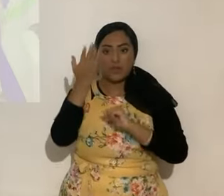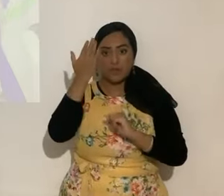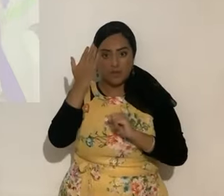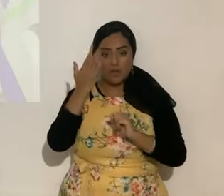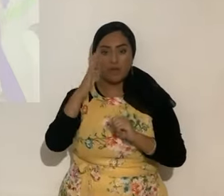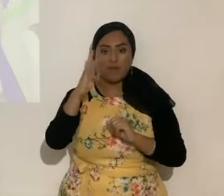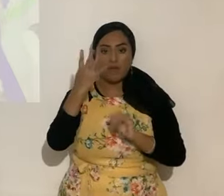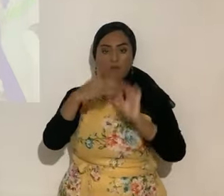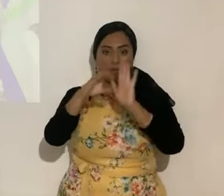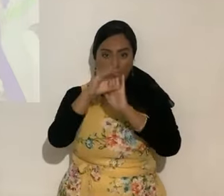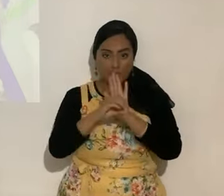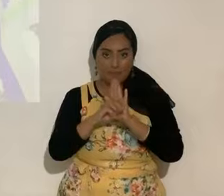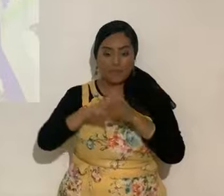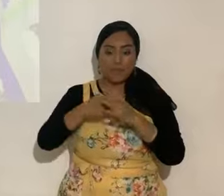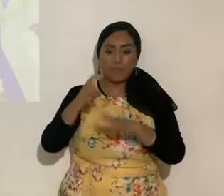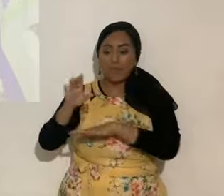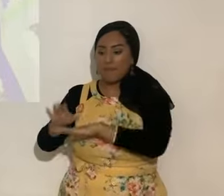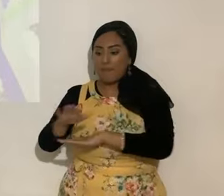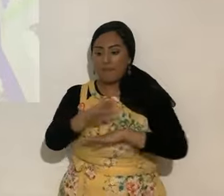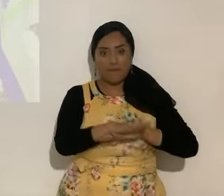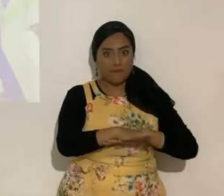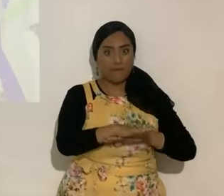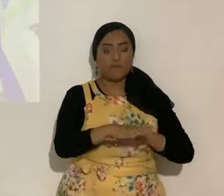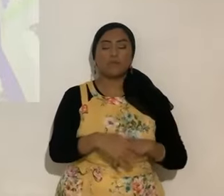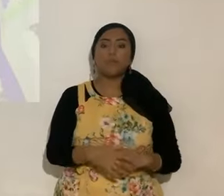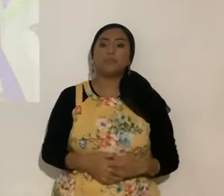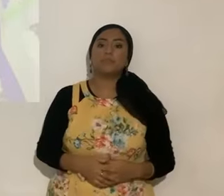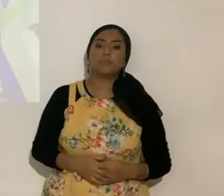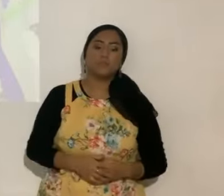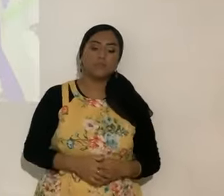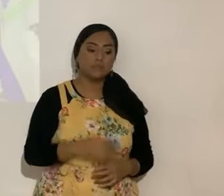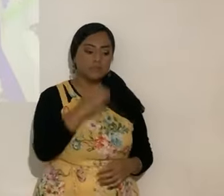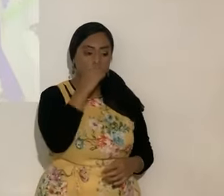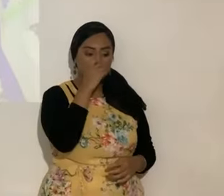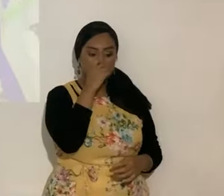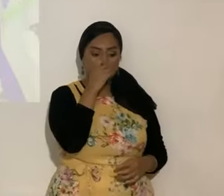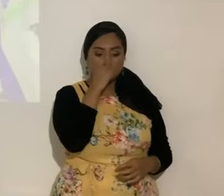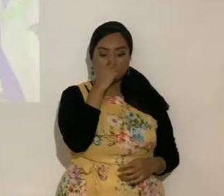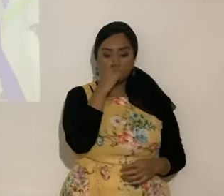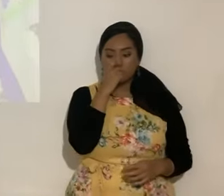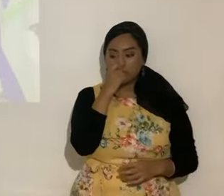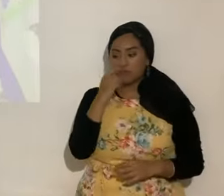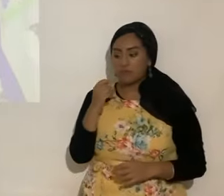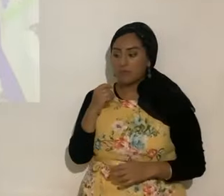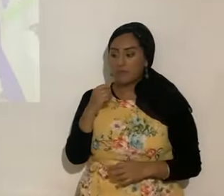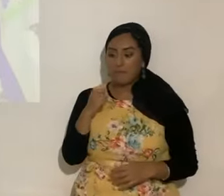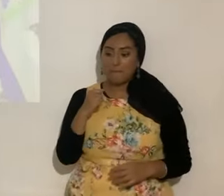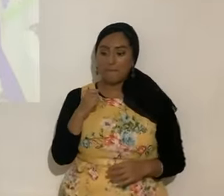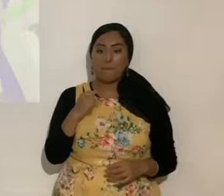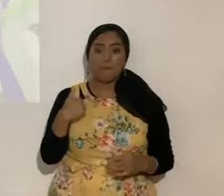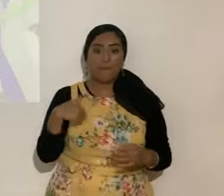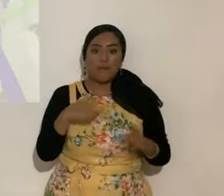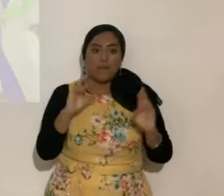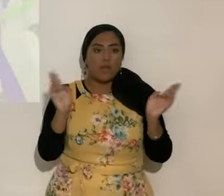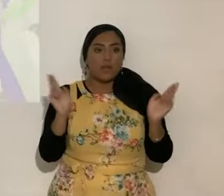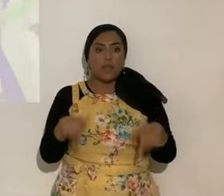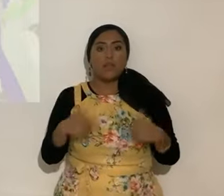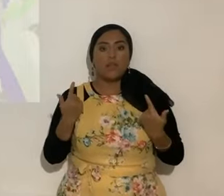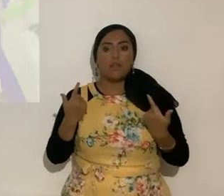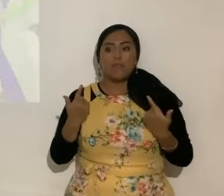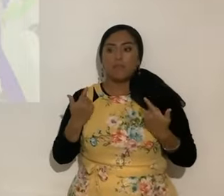es el cuarto mandamiento, empieza de tarde a tarde, puesta de sol, puesta de sol, el viernes al sábado, entonces, ya estamos viviendo,